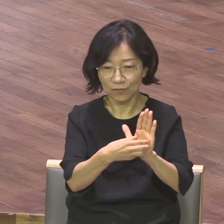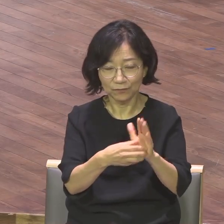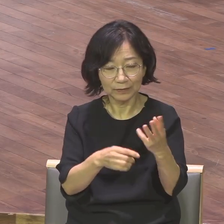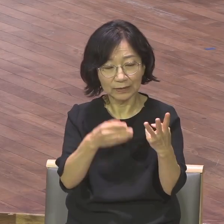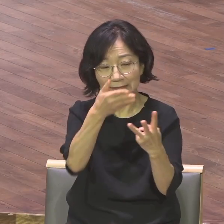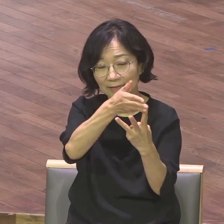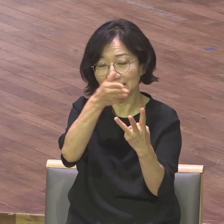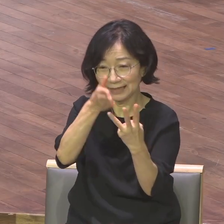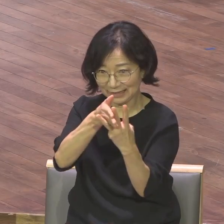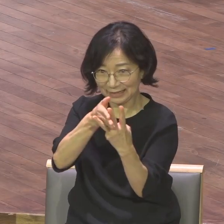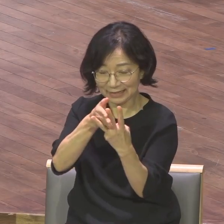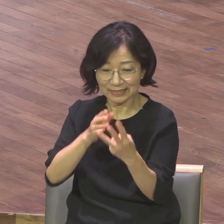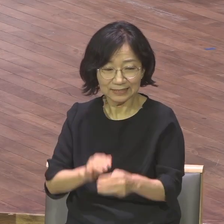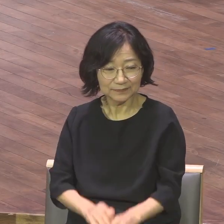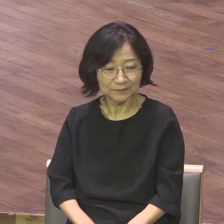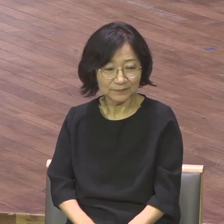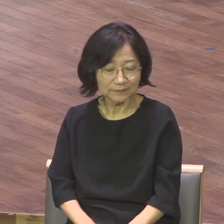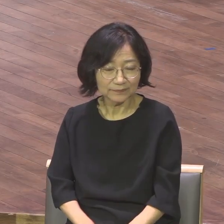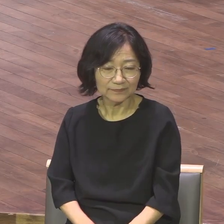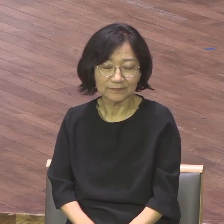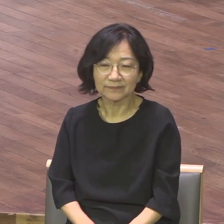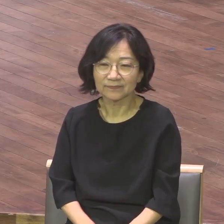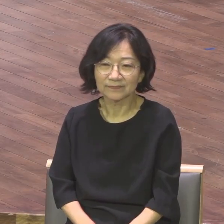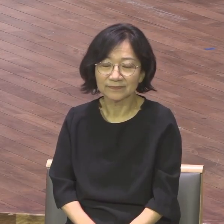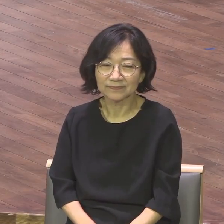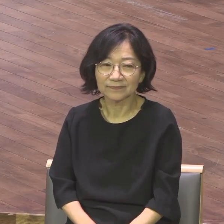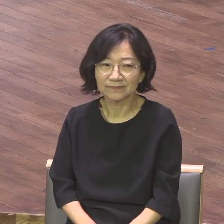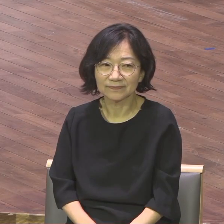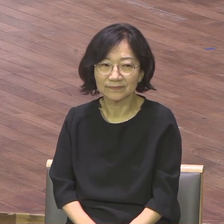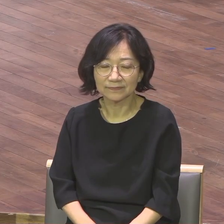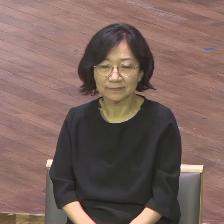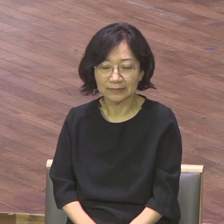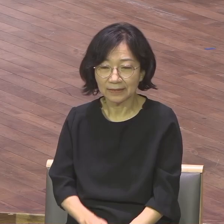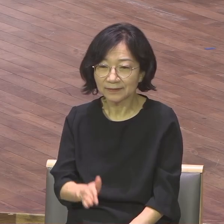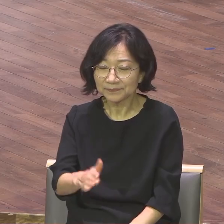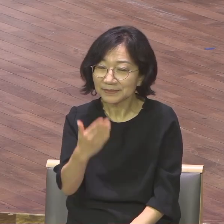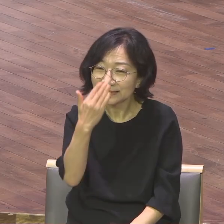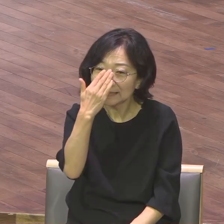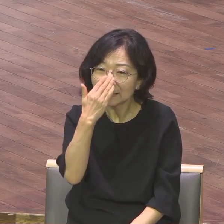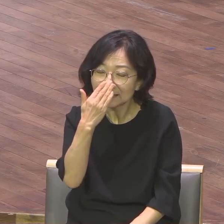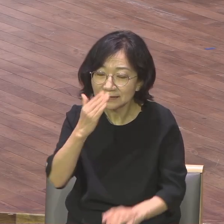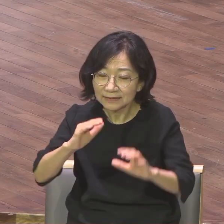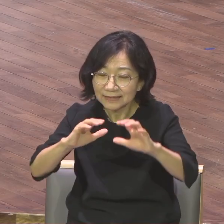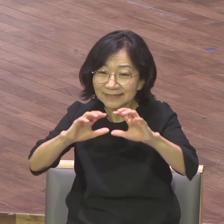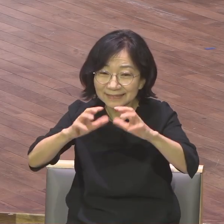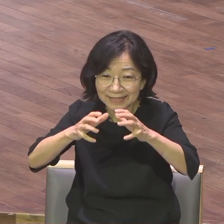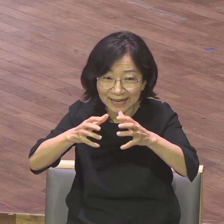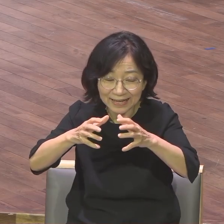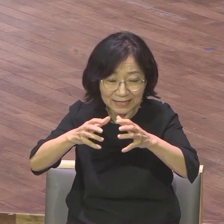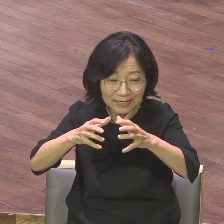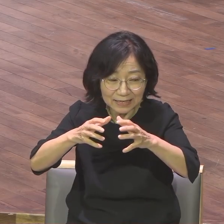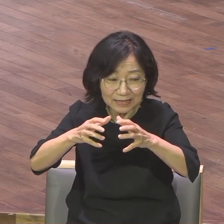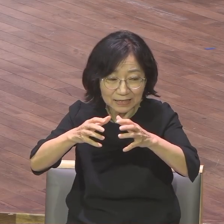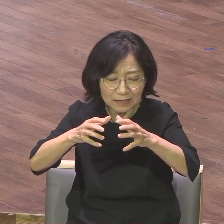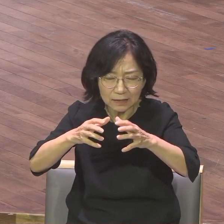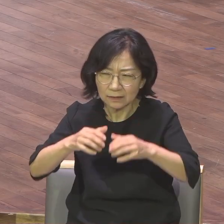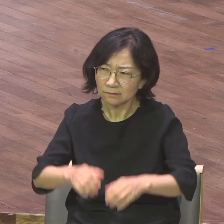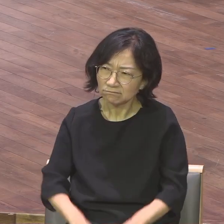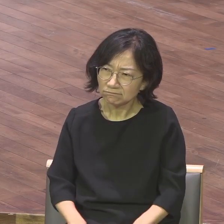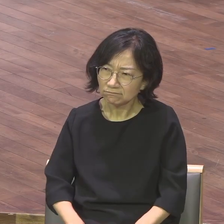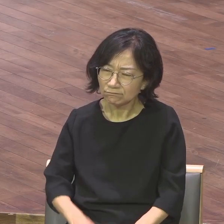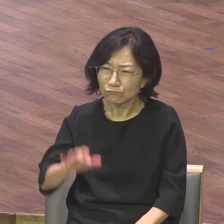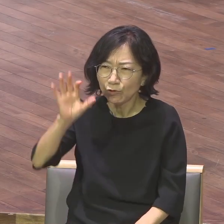있습니다. 여러분들 가운데 이스라엘 하면 자꾸 이스라엘 했다가 또